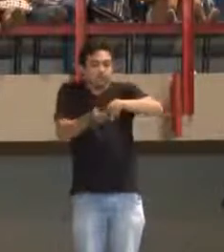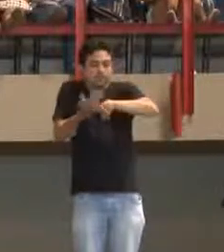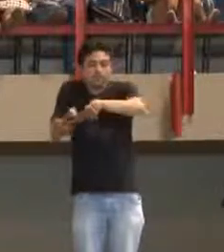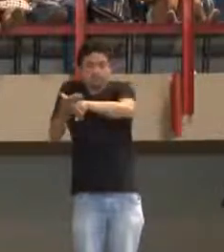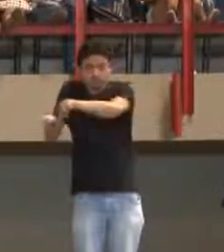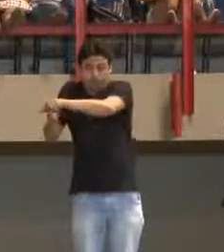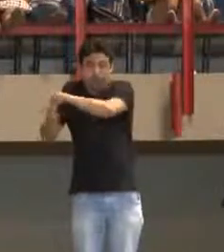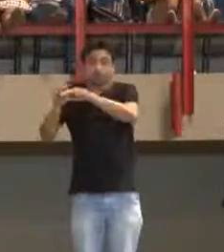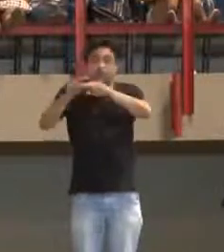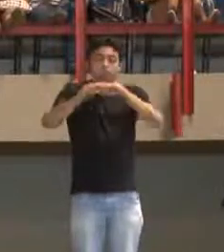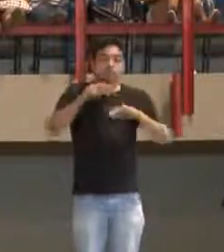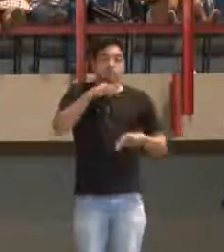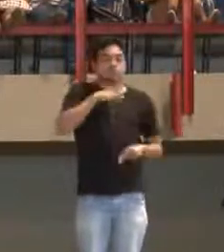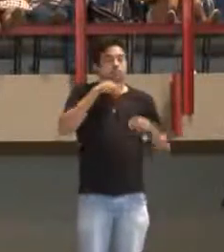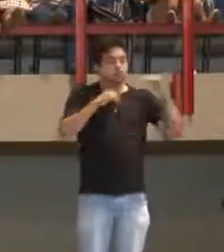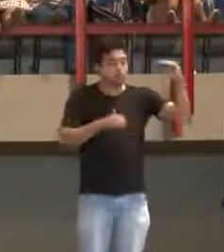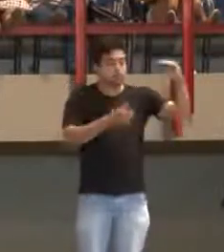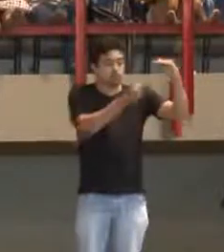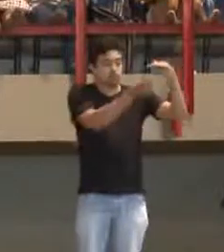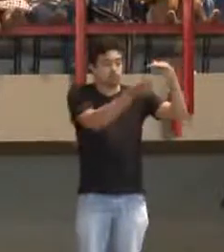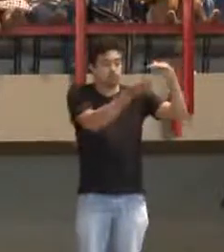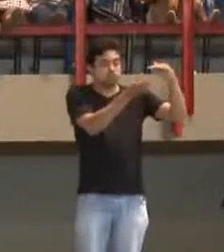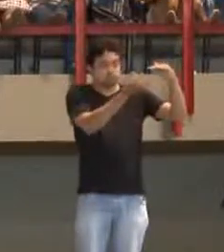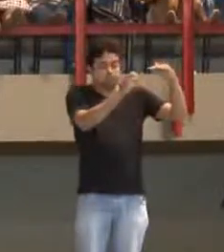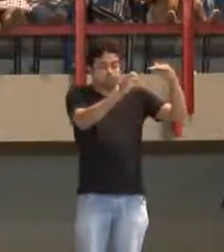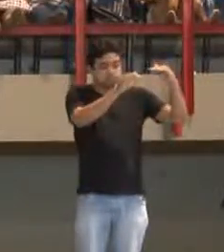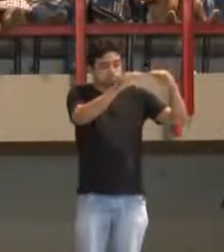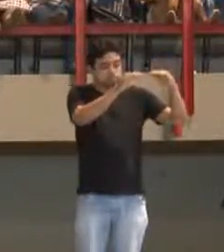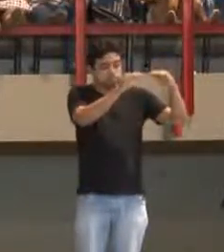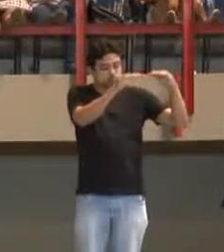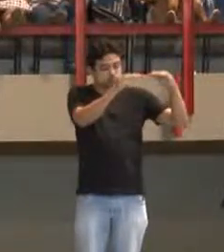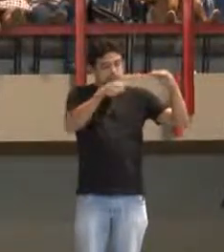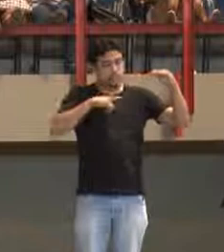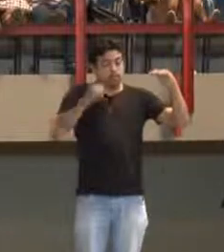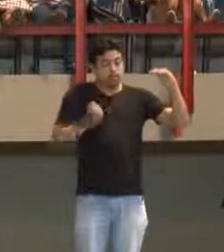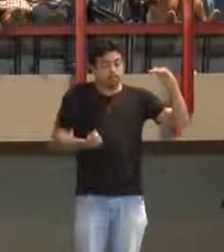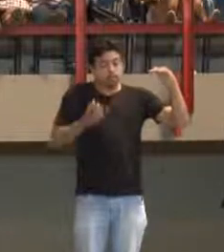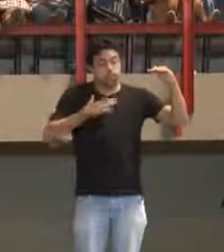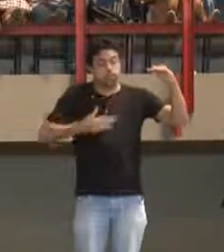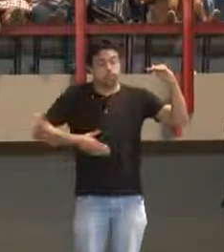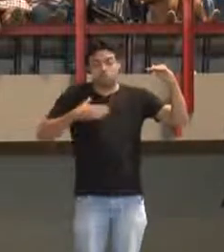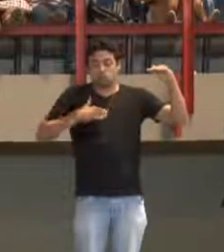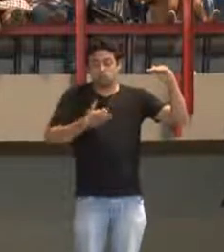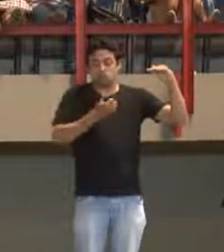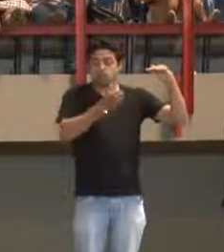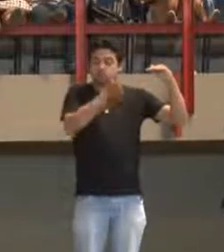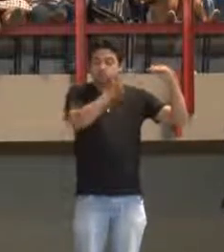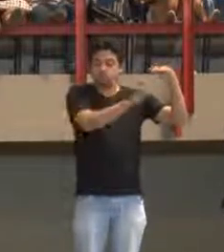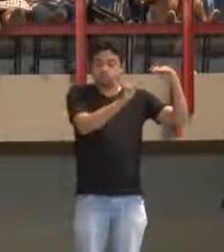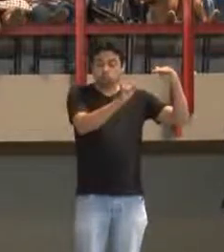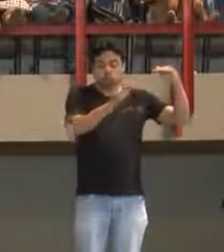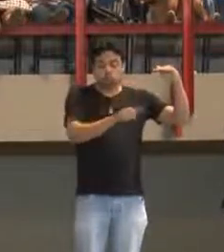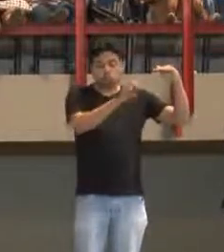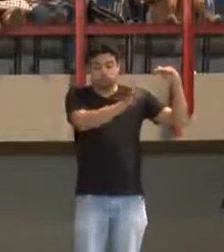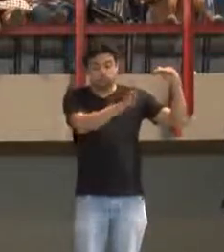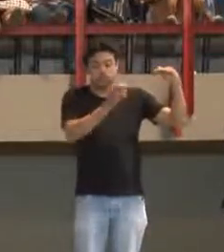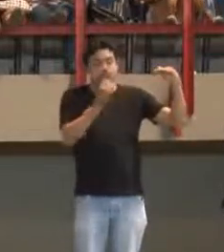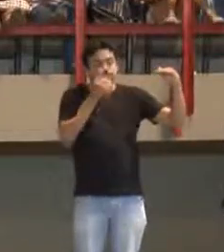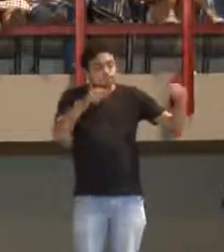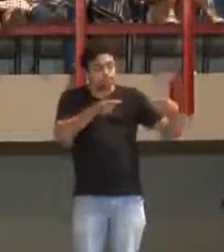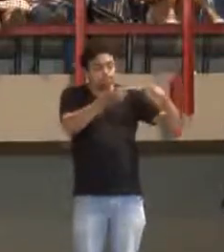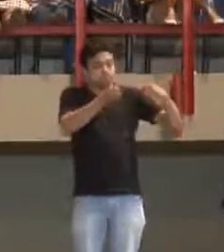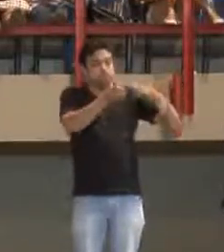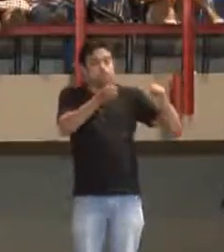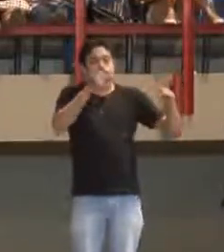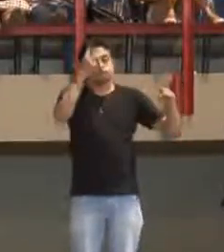tem 1,60 m, ela está com 58,5. É o ideal. Mas se o